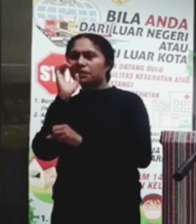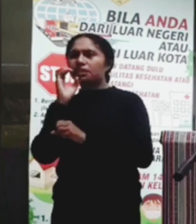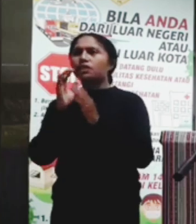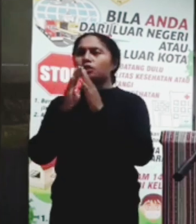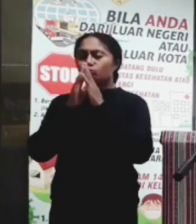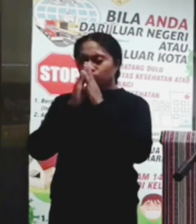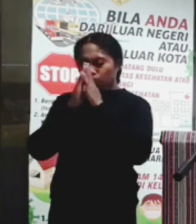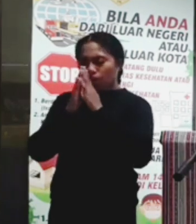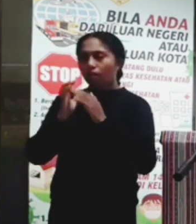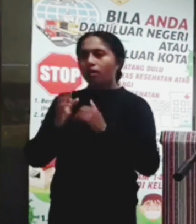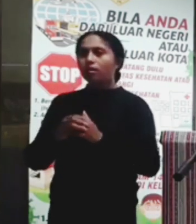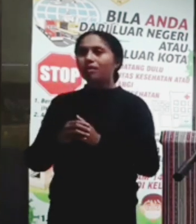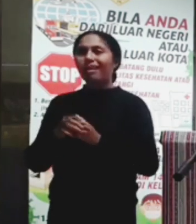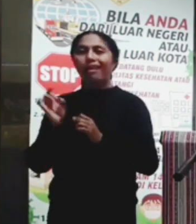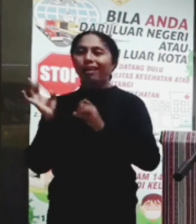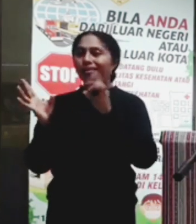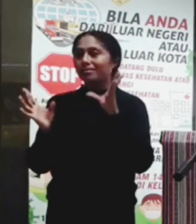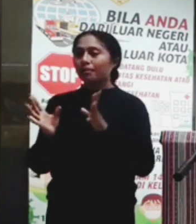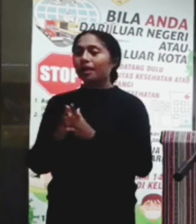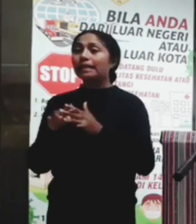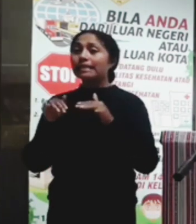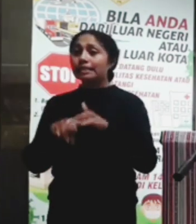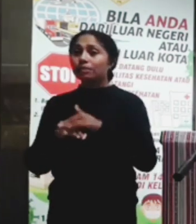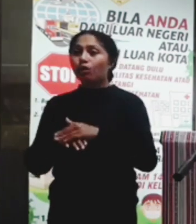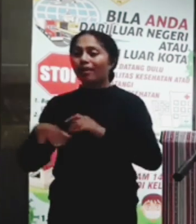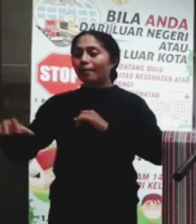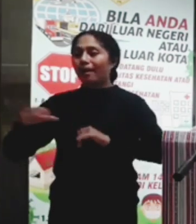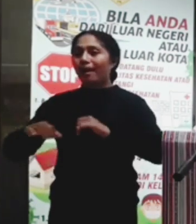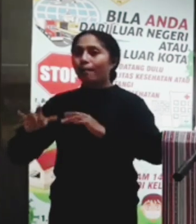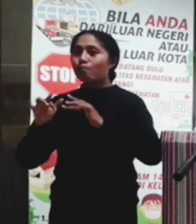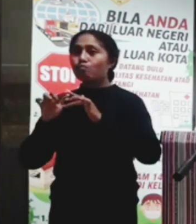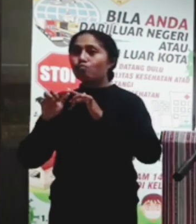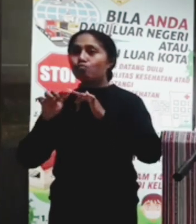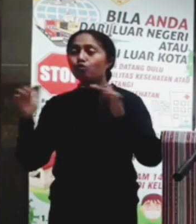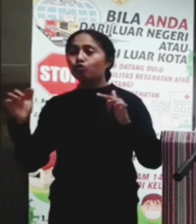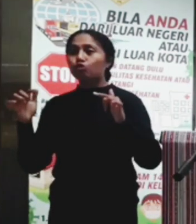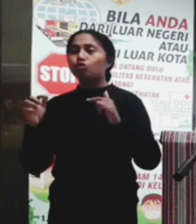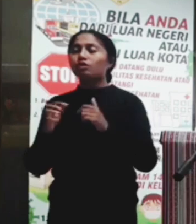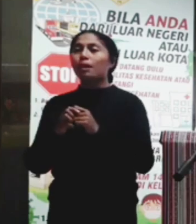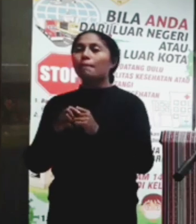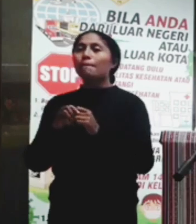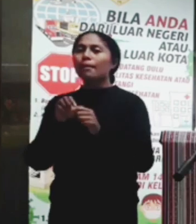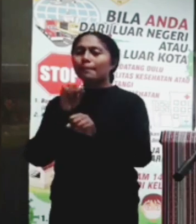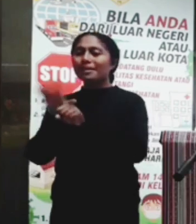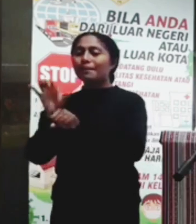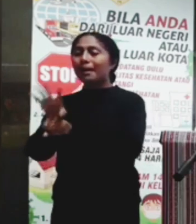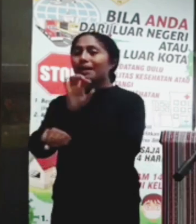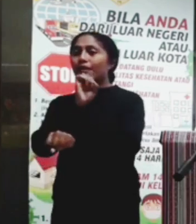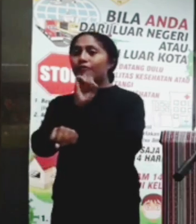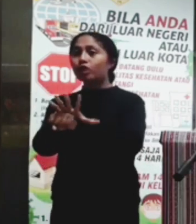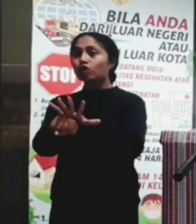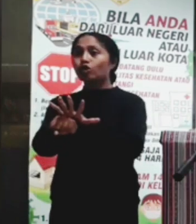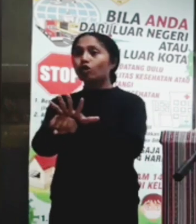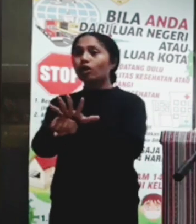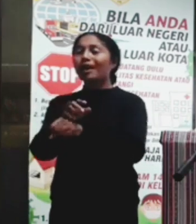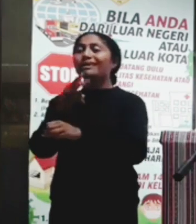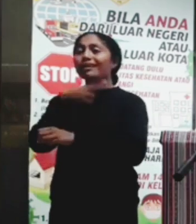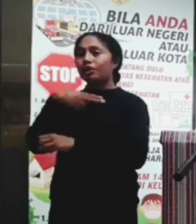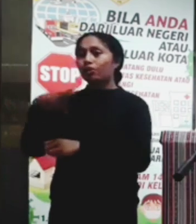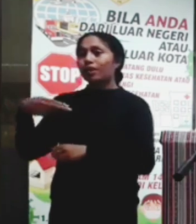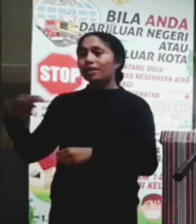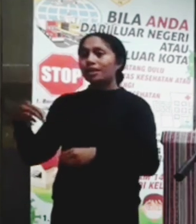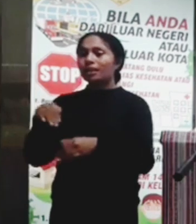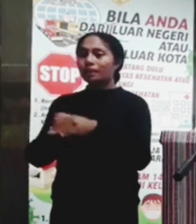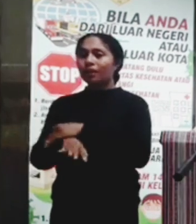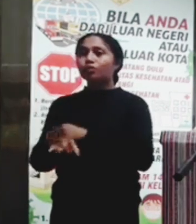dan sebagainya ini semua dalam rangka memutus mata rantai penyebaran virus Corona di Indonesia tentu